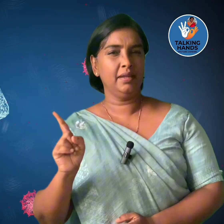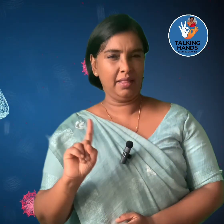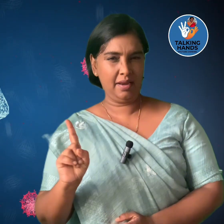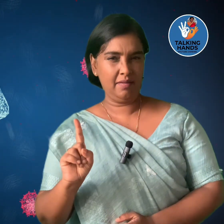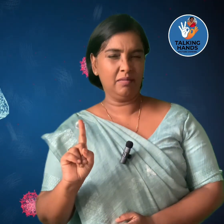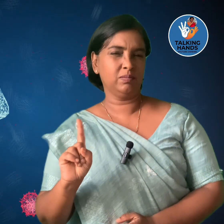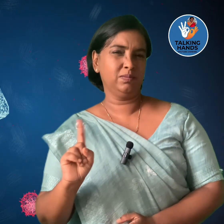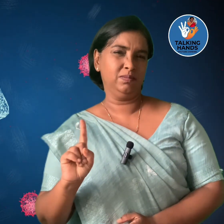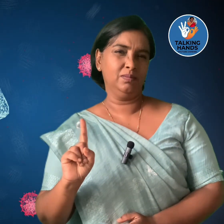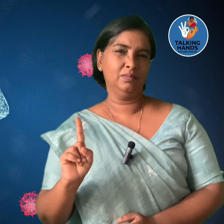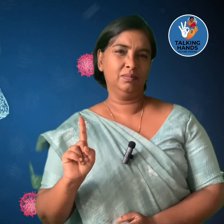රිදෙනවා.